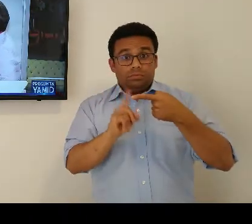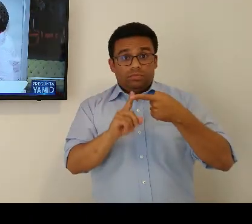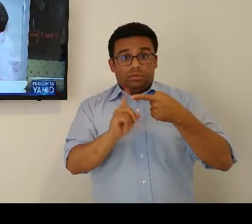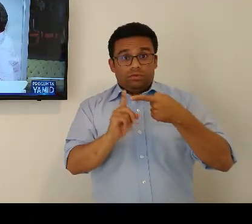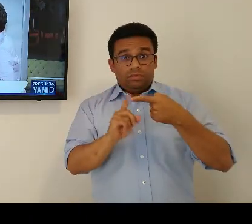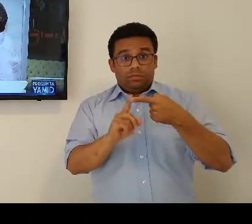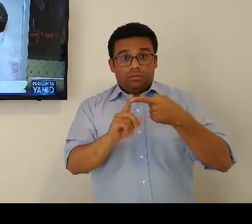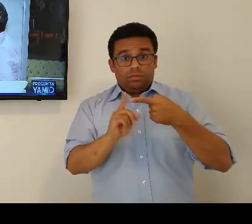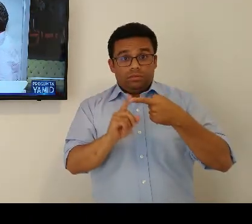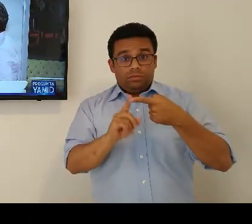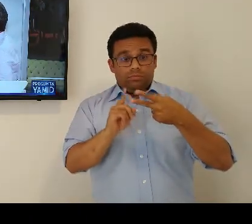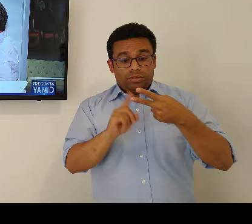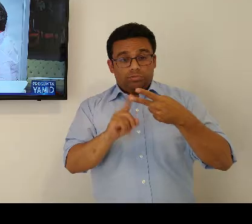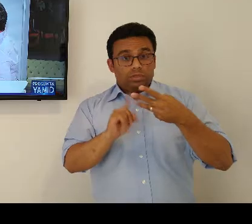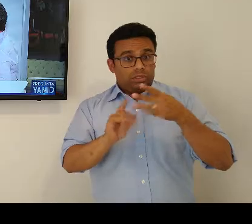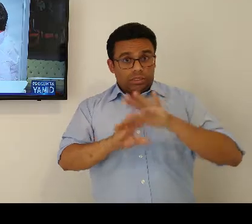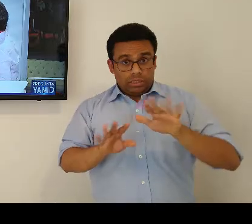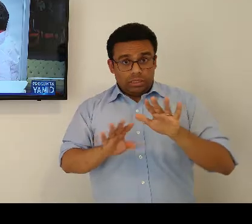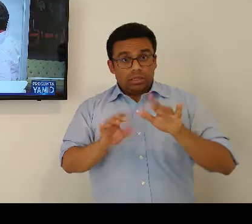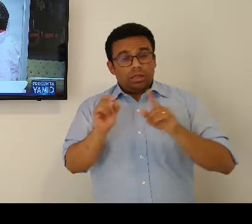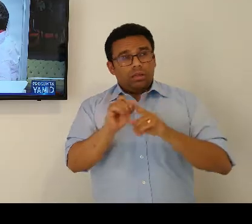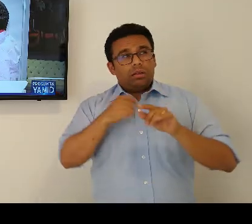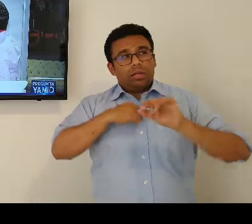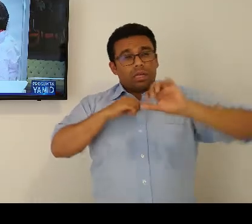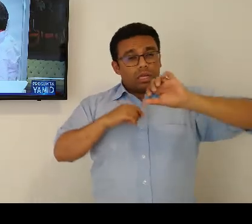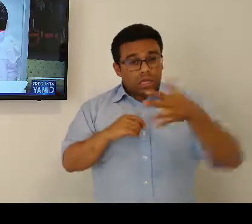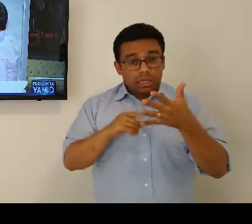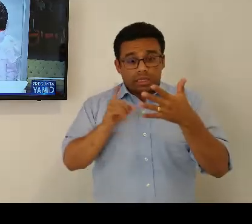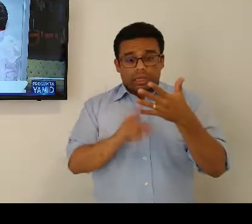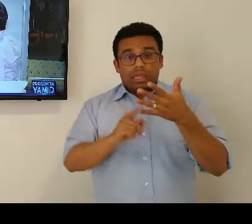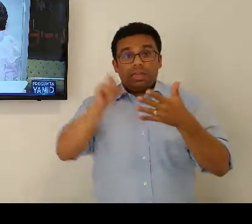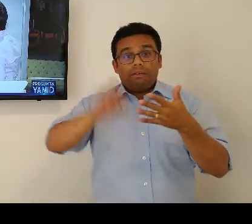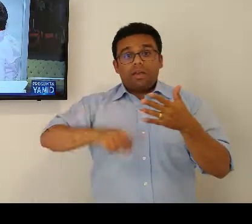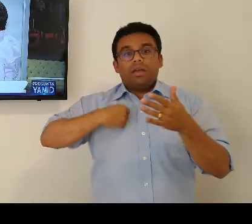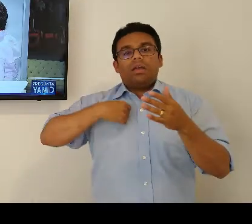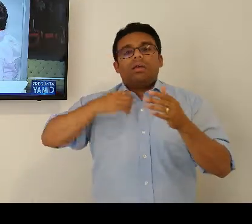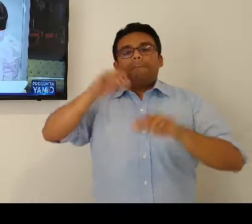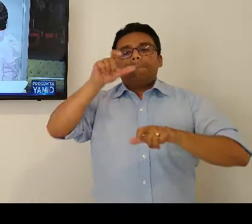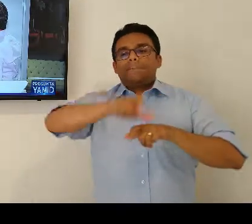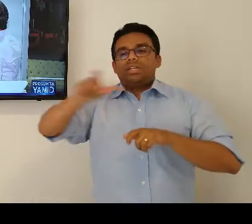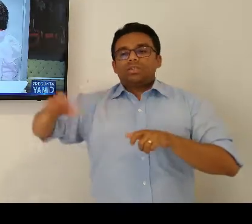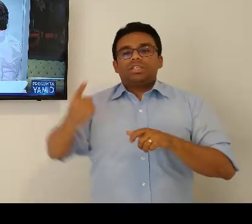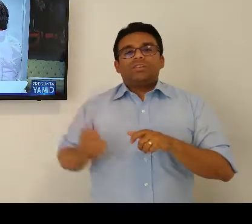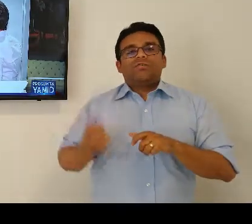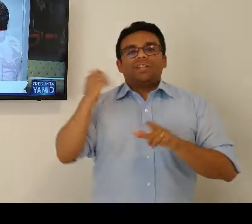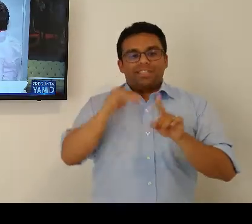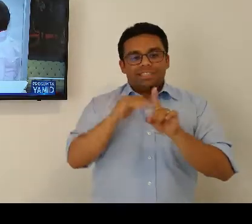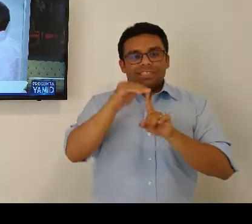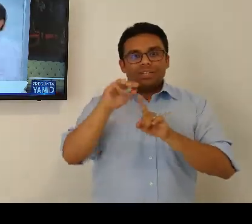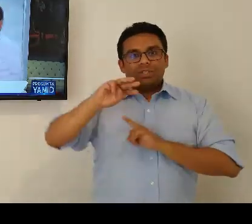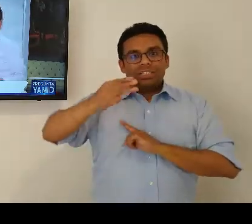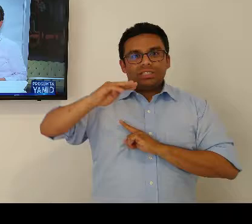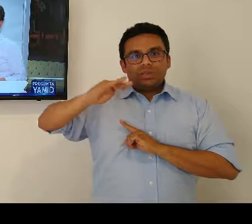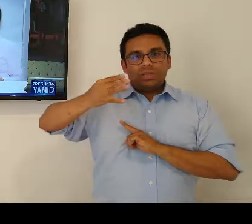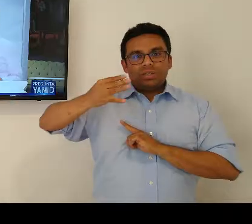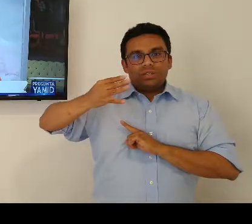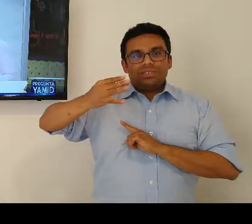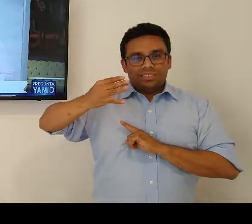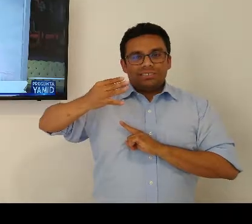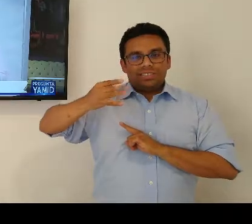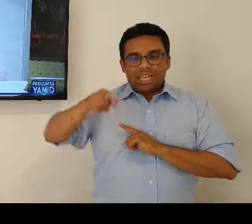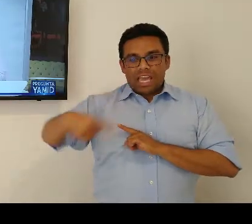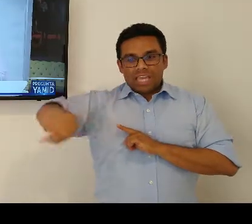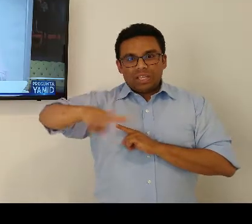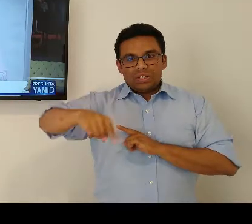deberíamos hacer es un plan de salvamento para la clase media. Es decir, para la gente que es fundamentalmente estrato 2